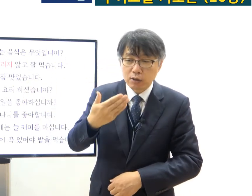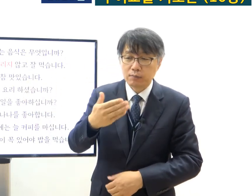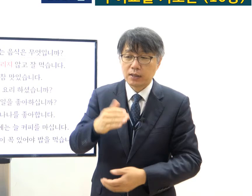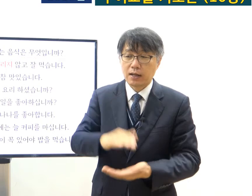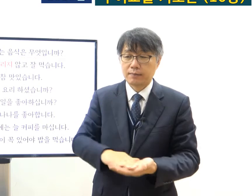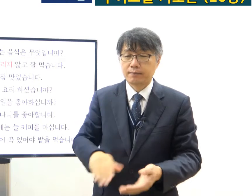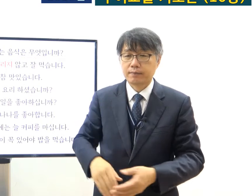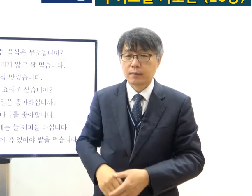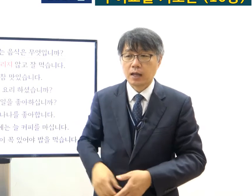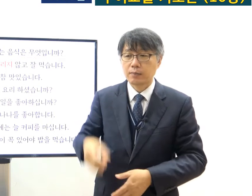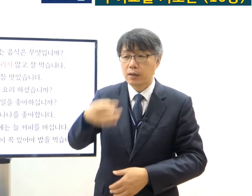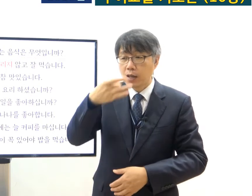먹습니다. 아니면